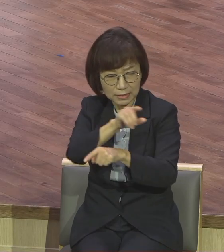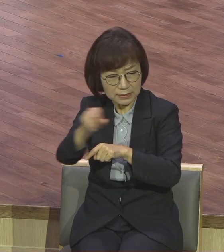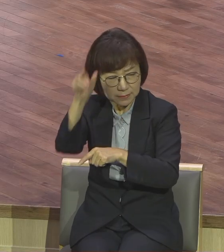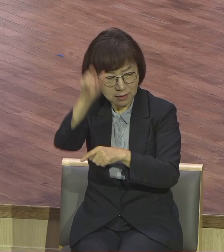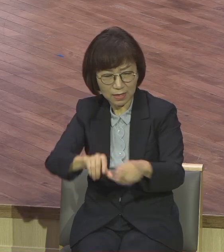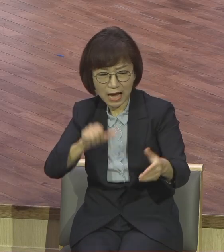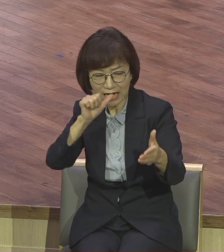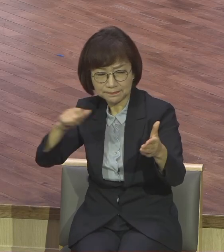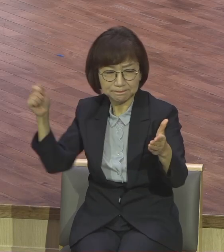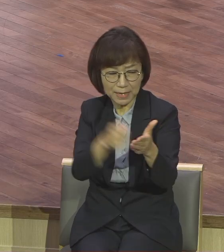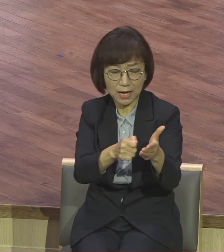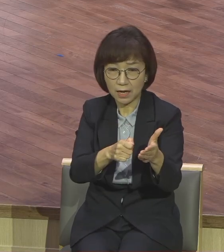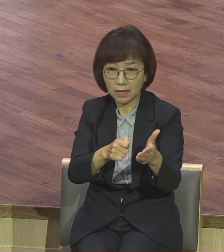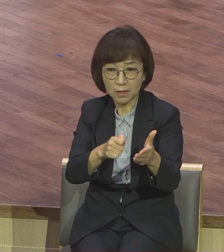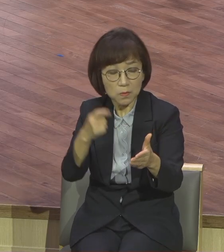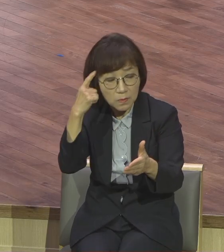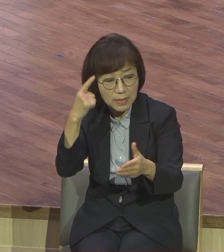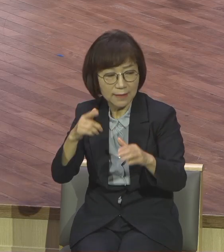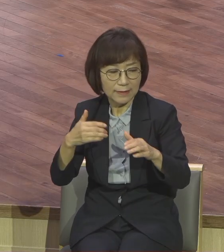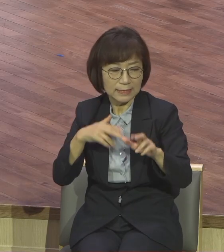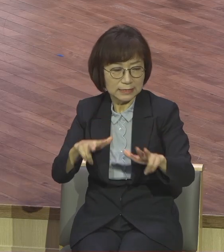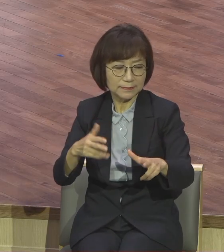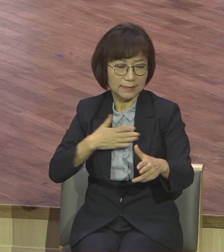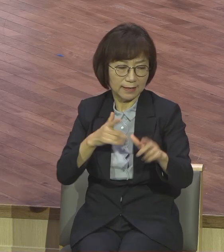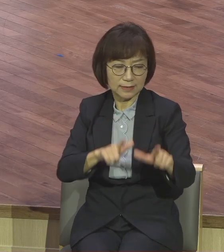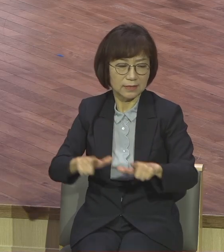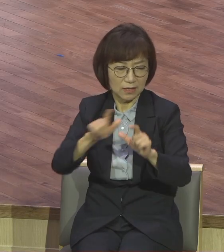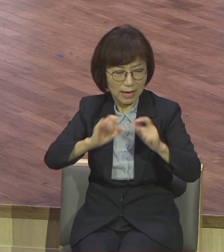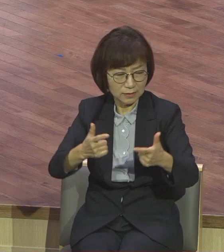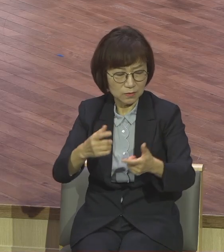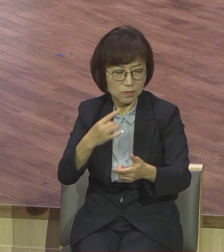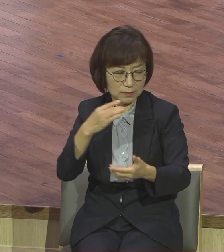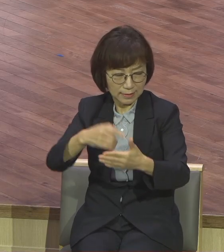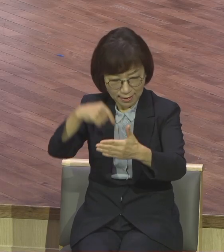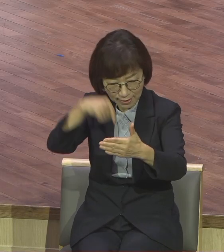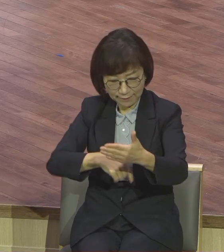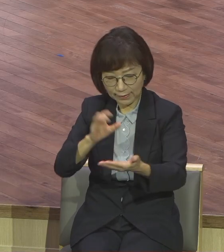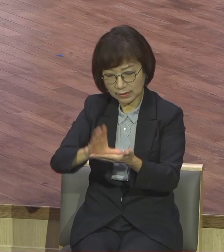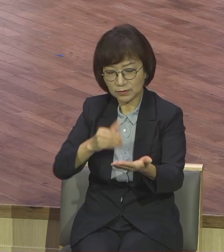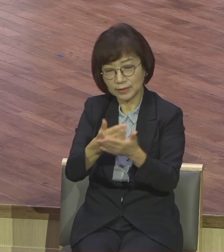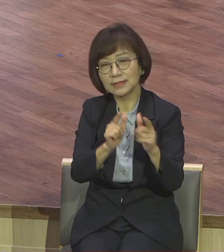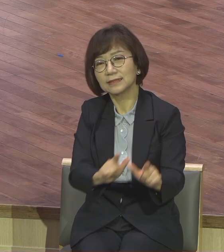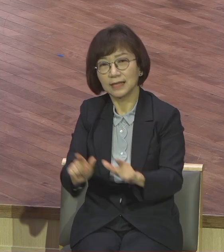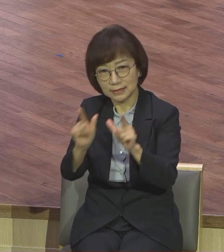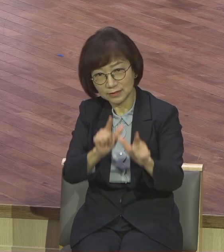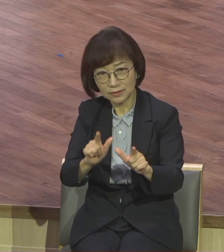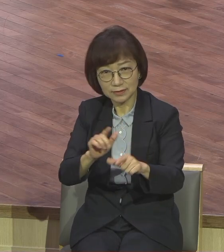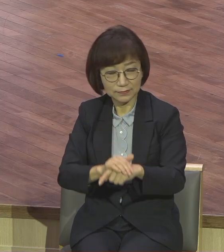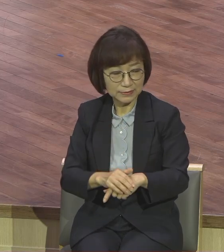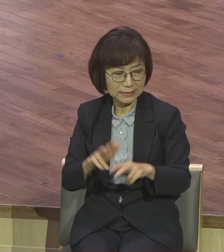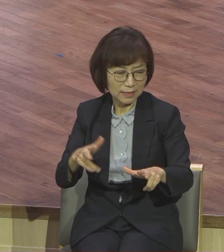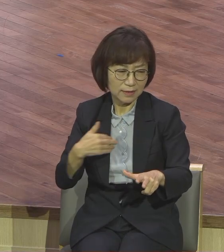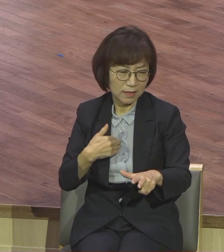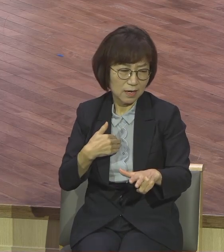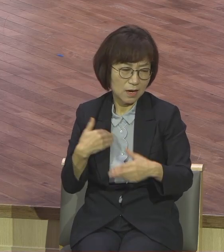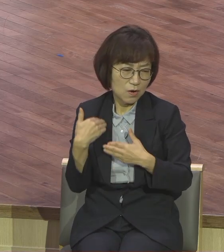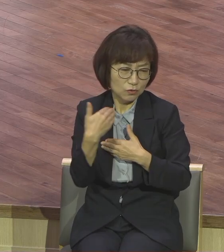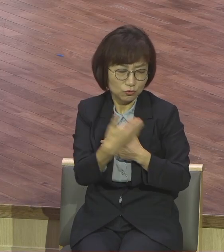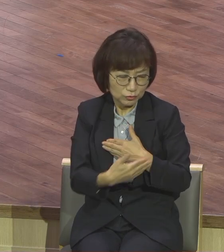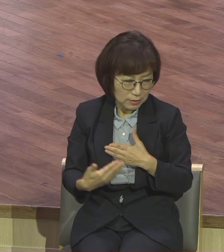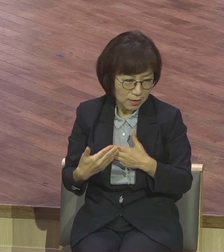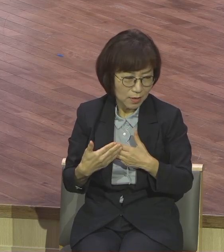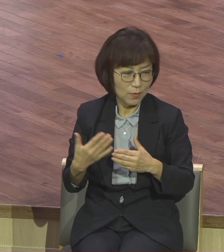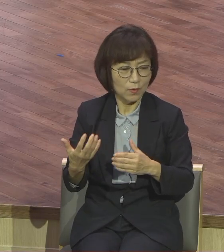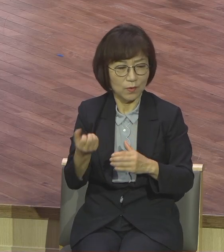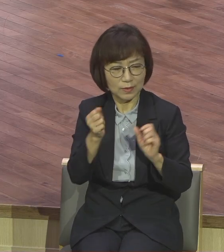함께 십자가에 못 박혔나니 그런즉 이제는 내가 사는 것이 아니요 오직 내 안에 그리스도께서 사시는 것이라. 이제 내가 육체 가운데